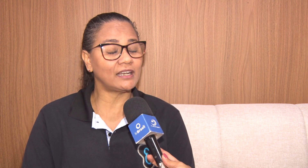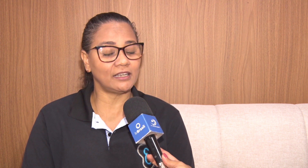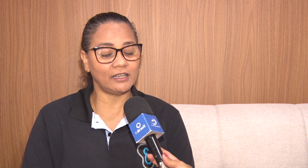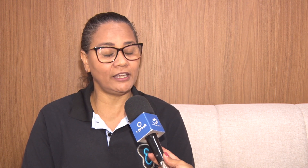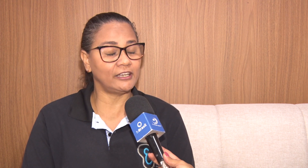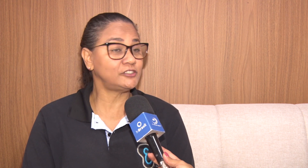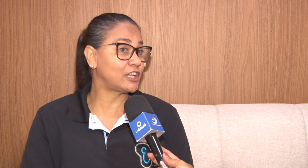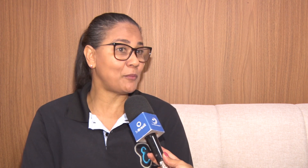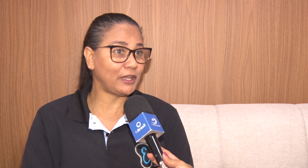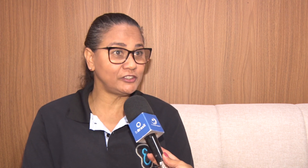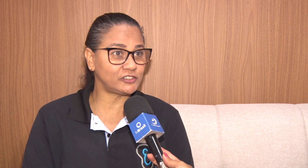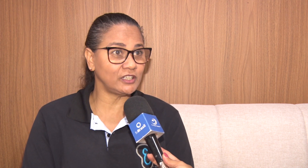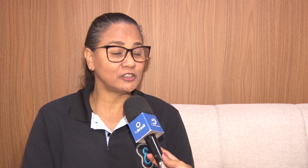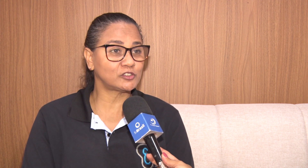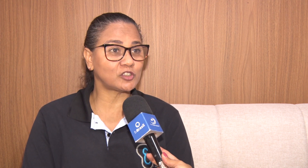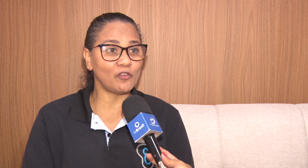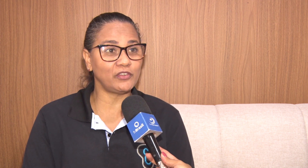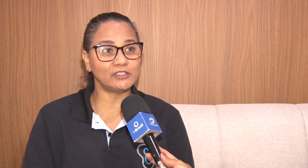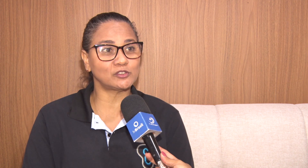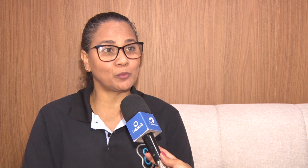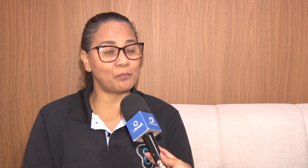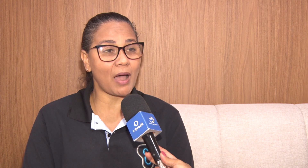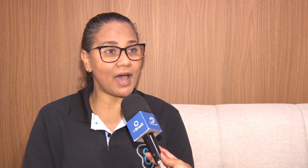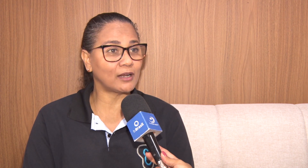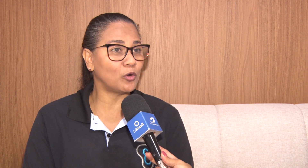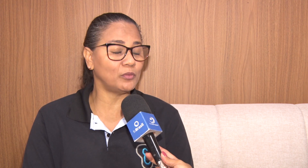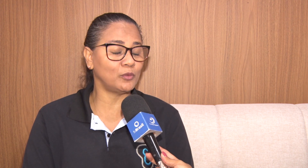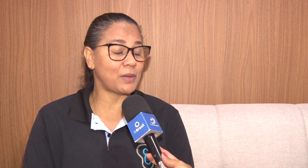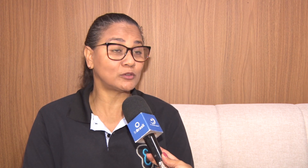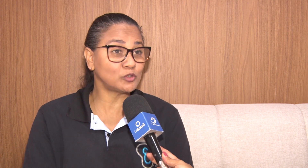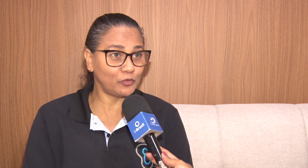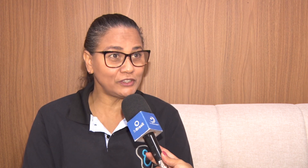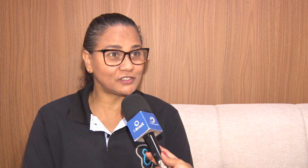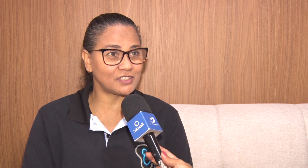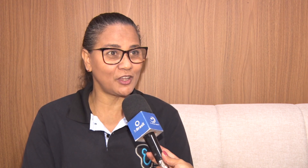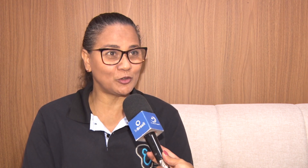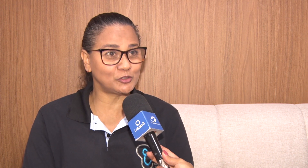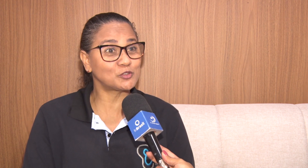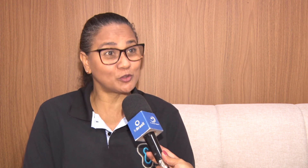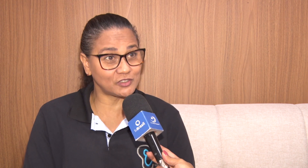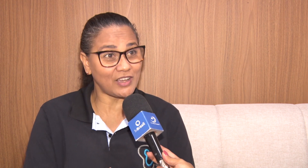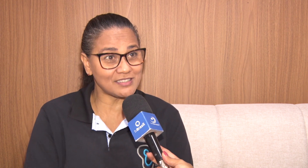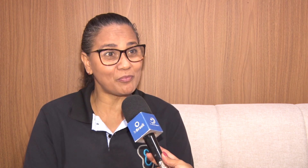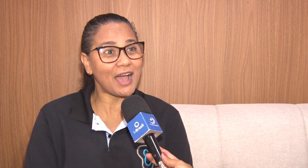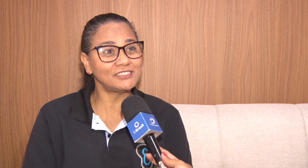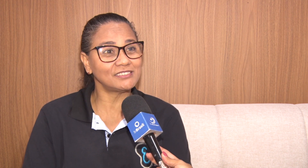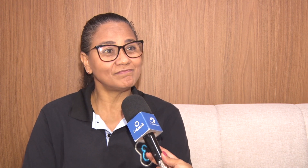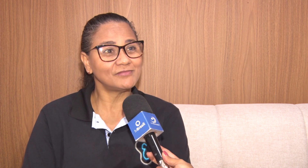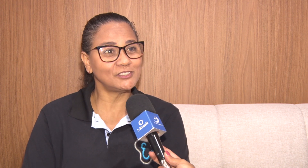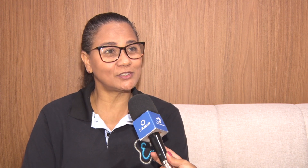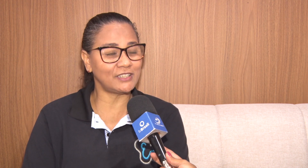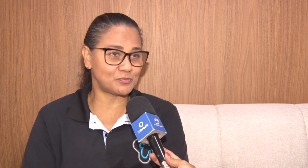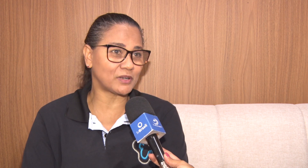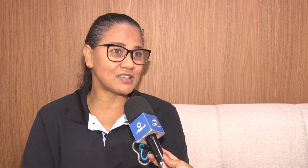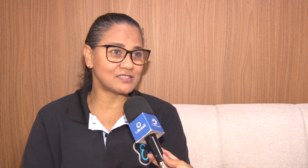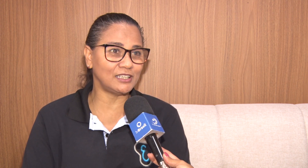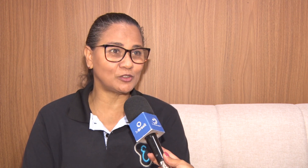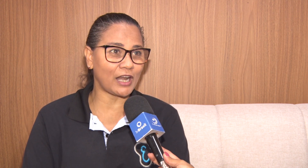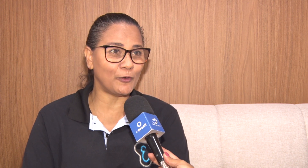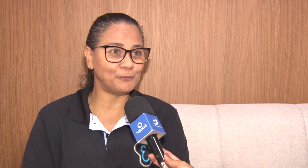era antigamente só visto para os ouvintes, e hoje os surdos fazem parte desse processo eleitoral.